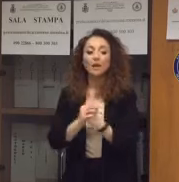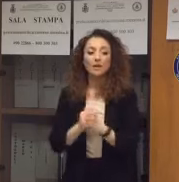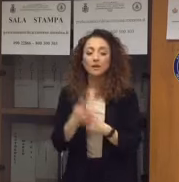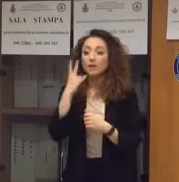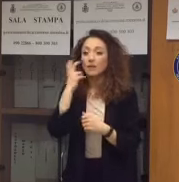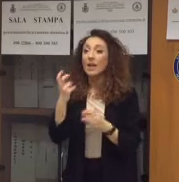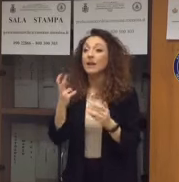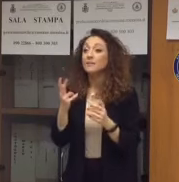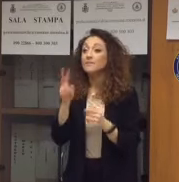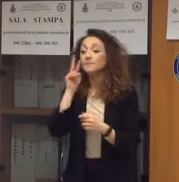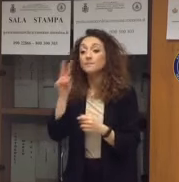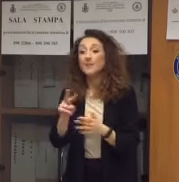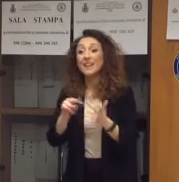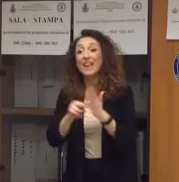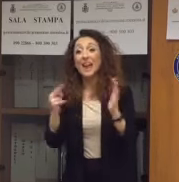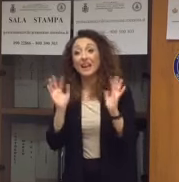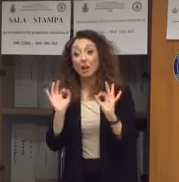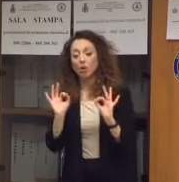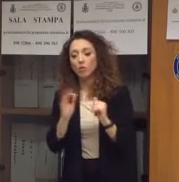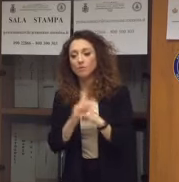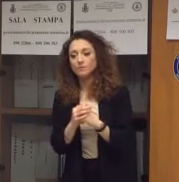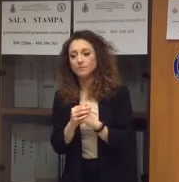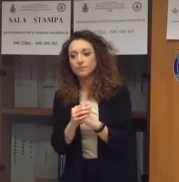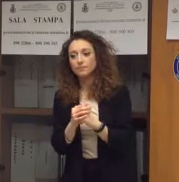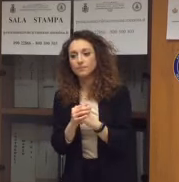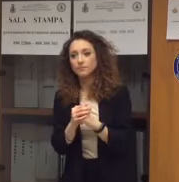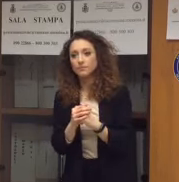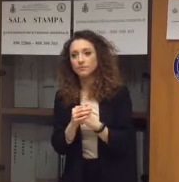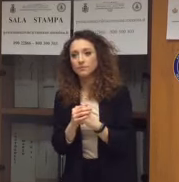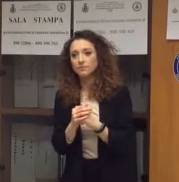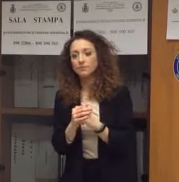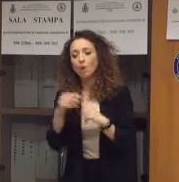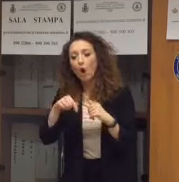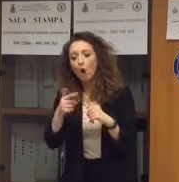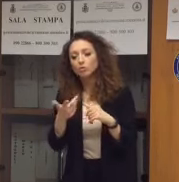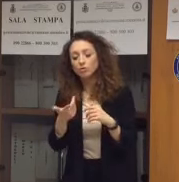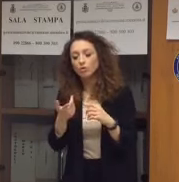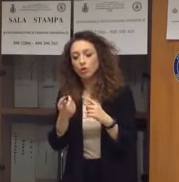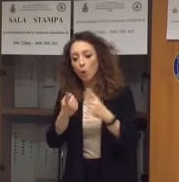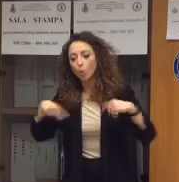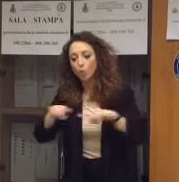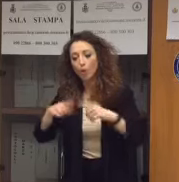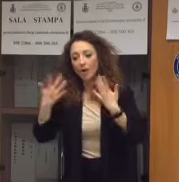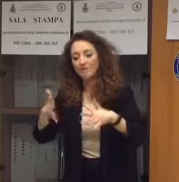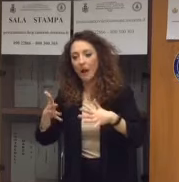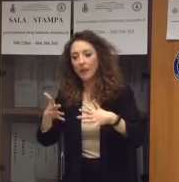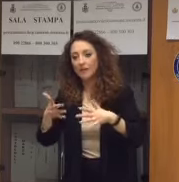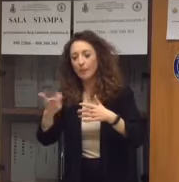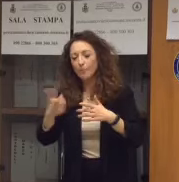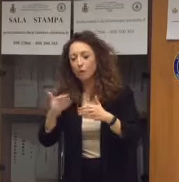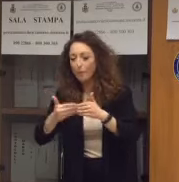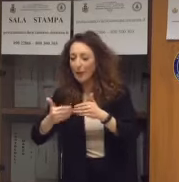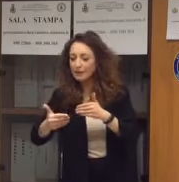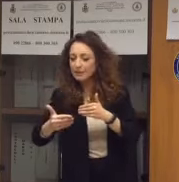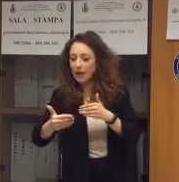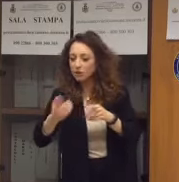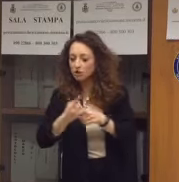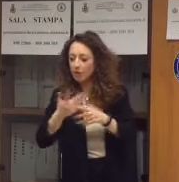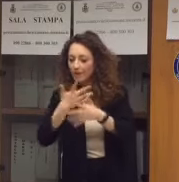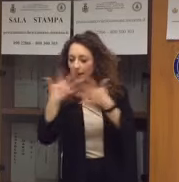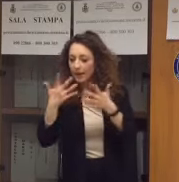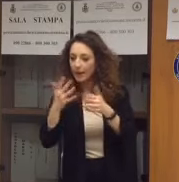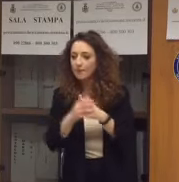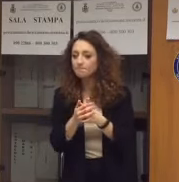aspetti tecnici, abbiamo fatto un'ulteriore riunione oggi per chiarire alcuni passaggi. Noi sindaco, se ci riusciamo,